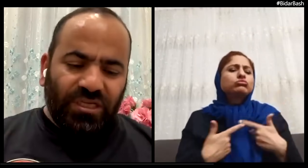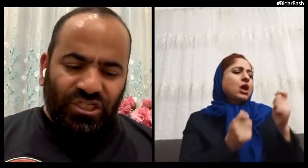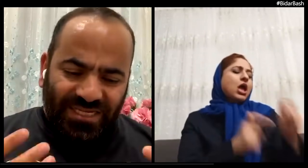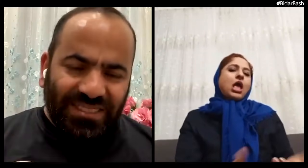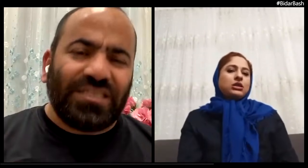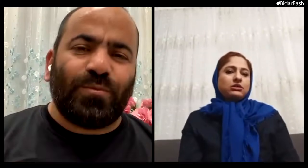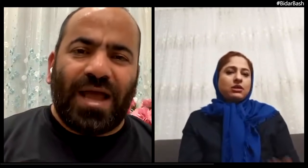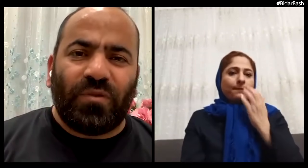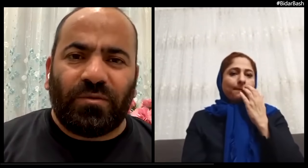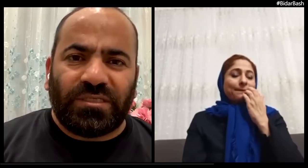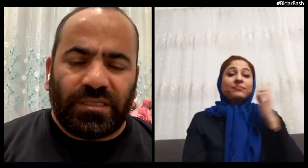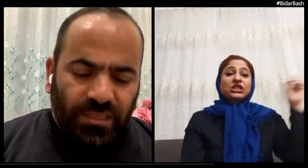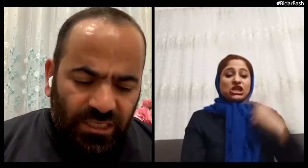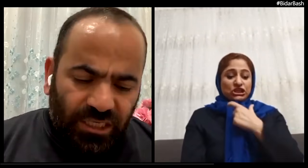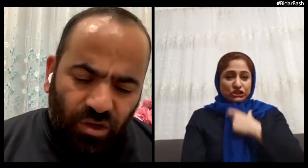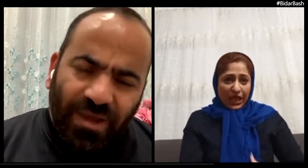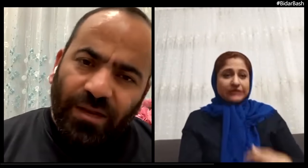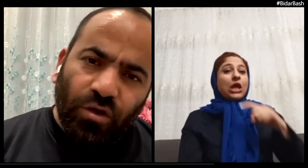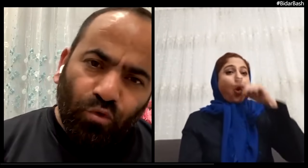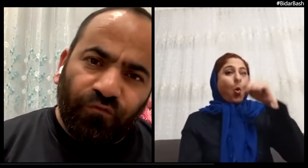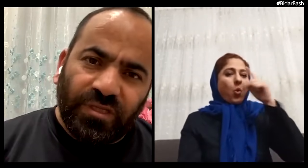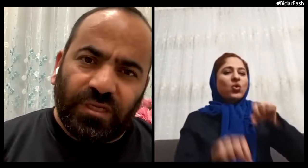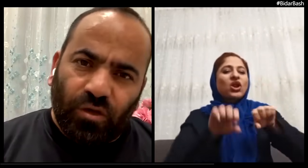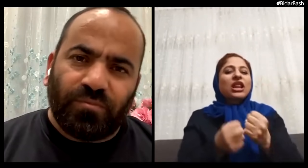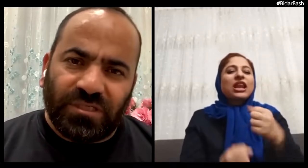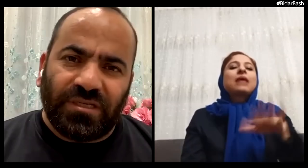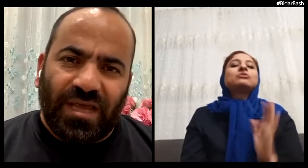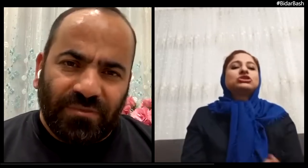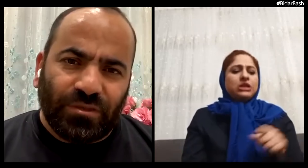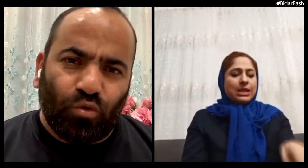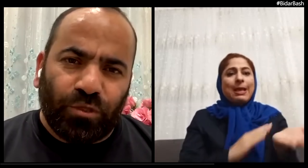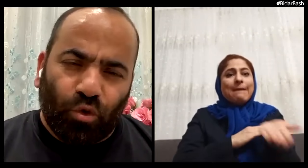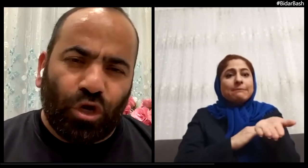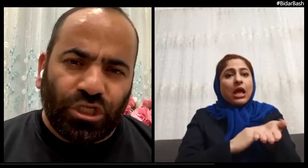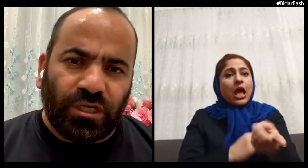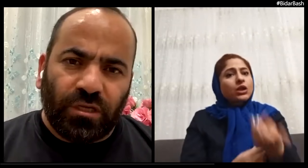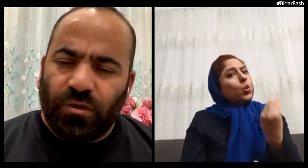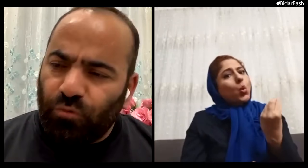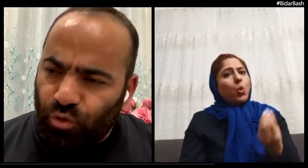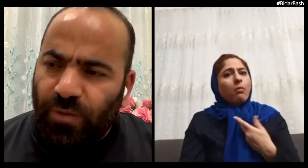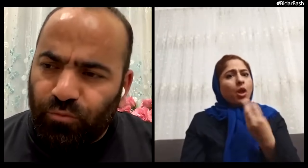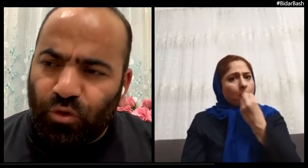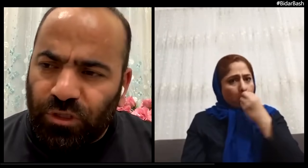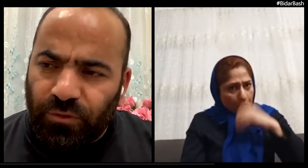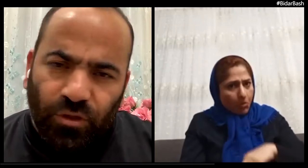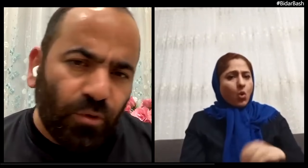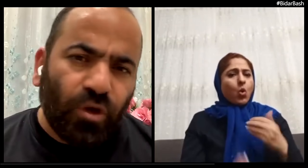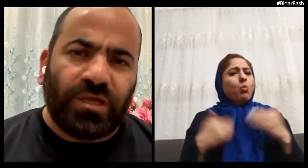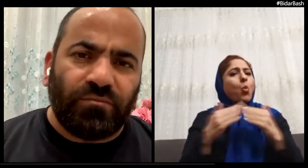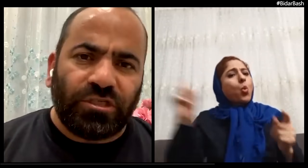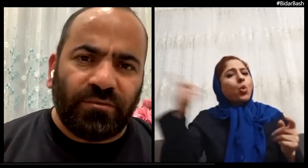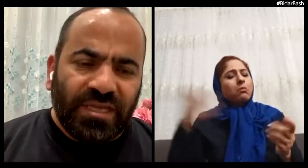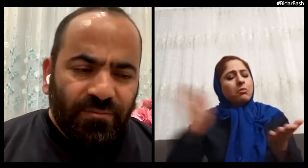اون شخصیتش به هم نمیریزه، اینا هم برگای مفیدیه، اینا هم چیزای تمیز خوبیه، خوراکیه، ما خونمون میخوریم اینا